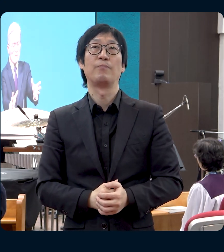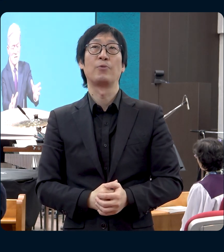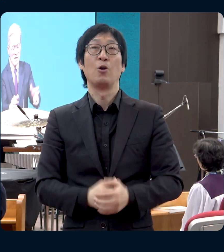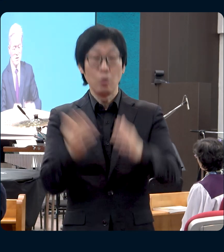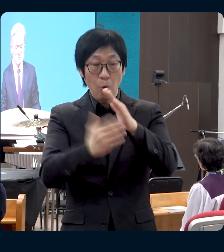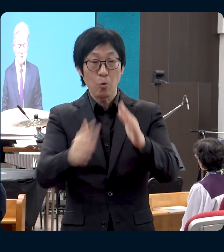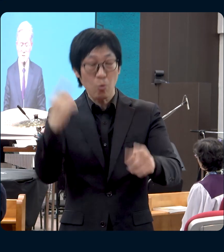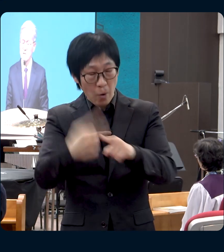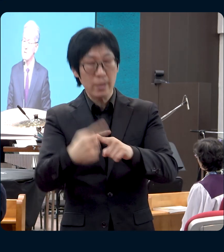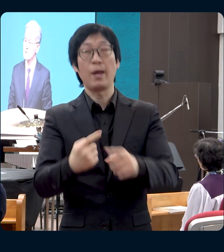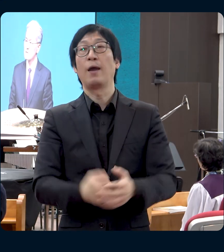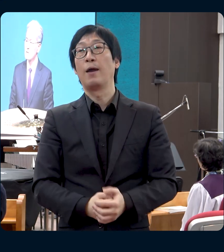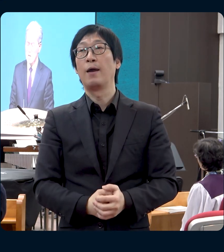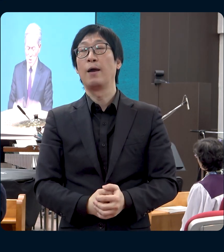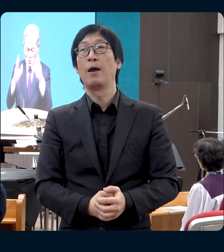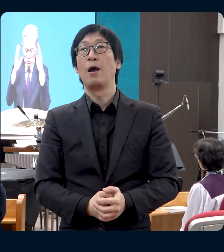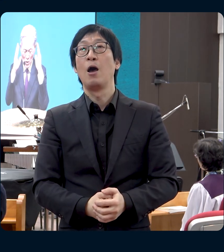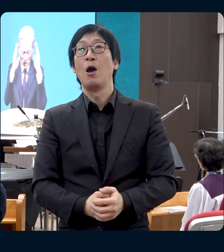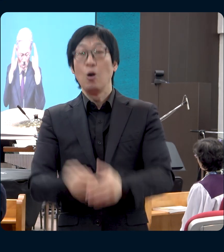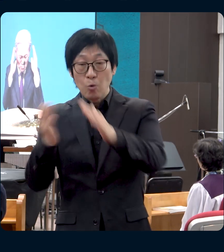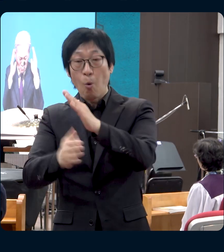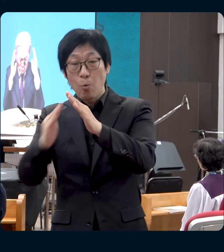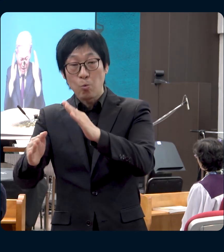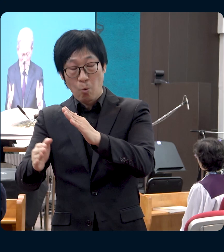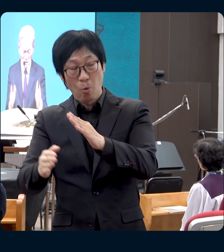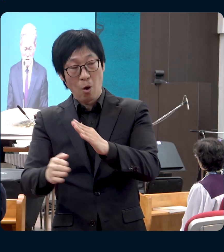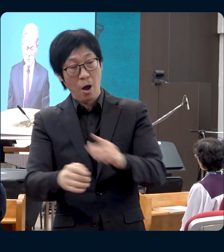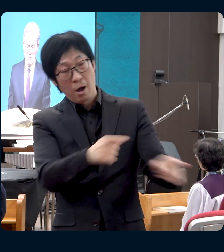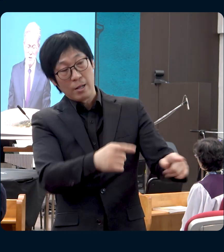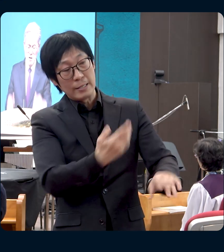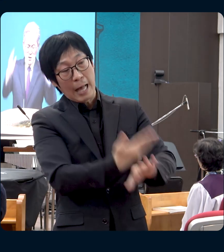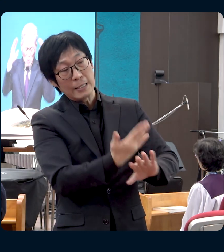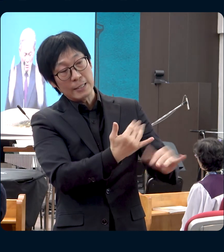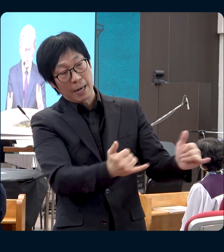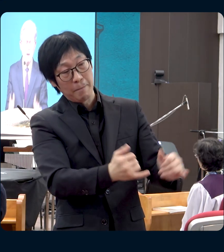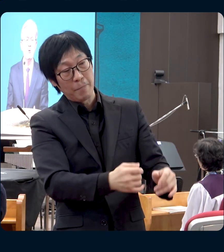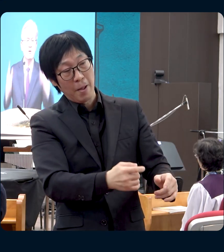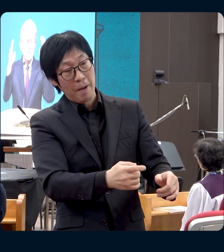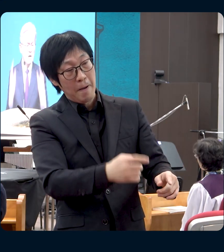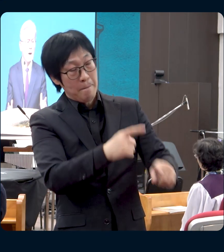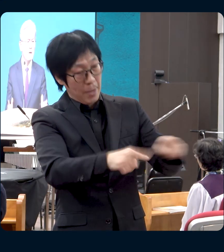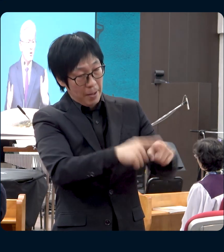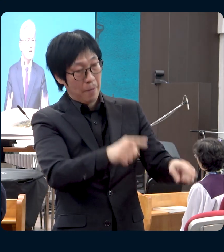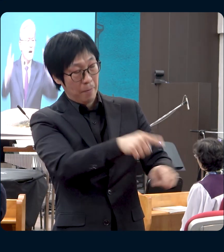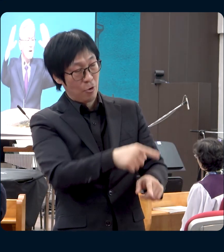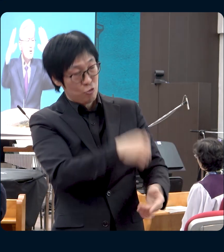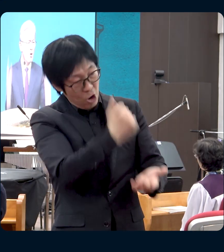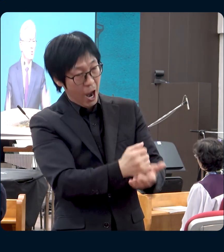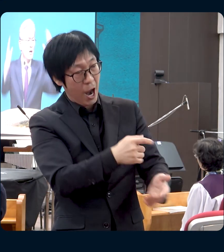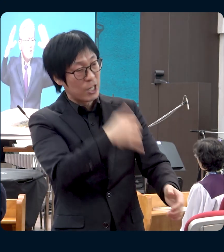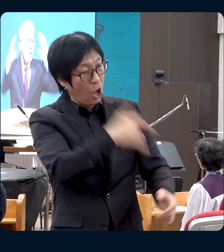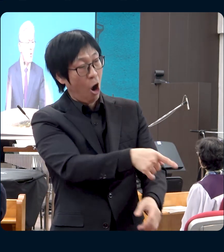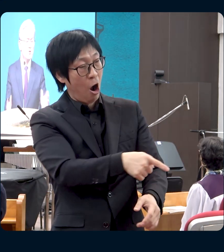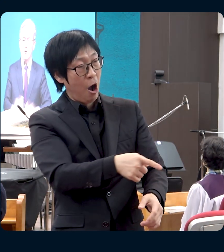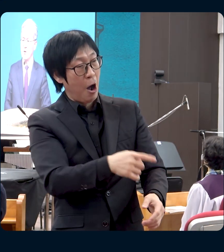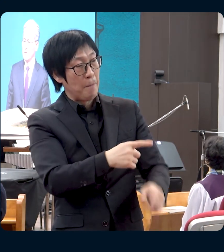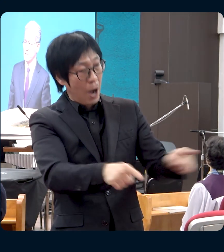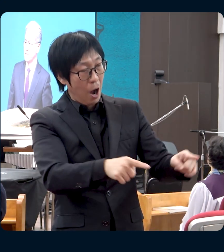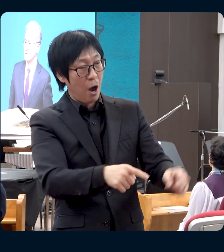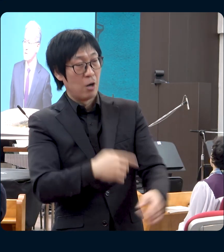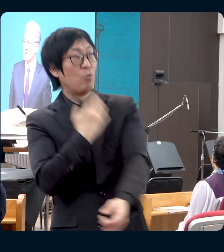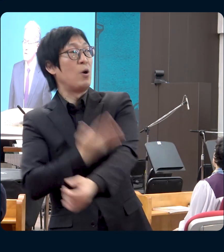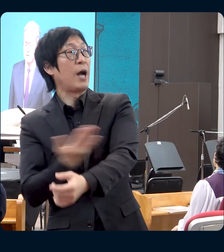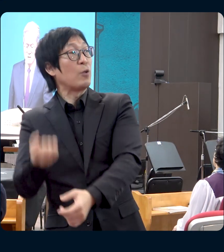성도도 마찬가지입니다. 성도에 대해서 판단하고 정죄하고 실망할 권리가 성도에게는 없어요.